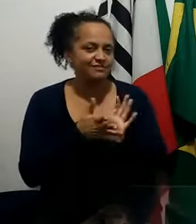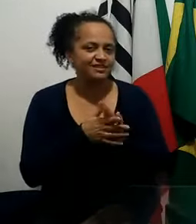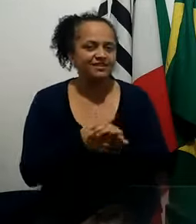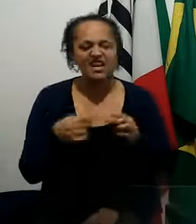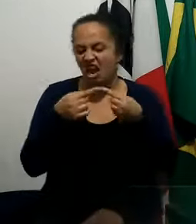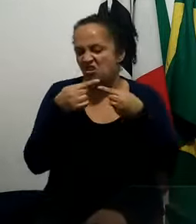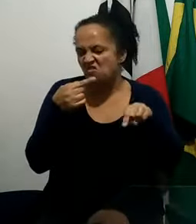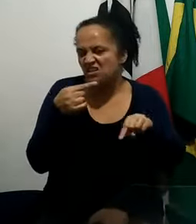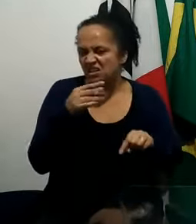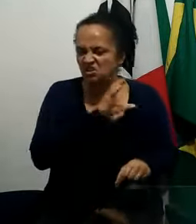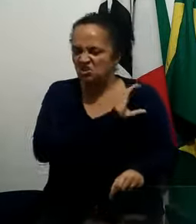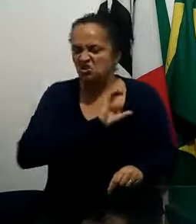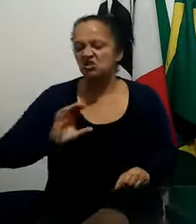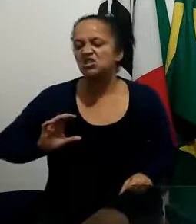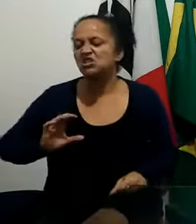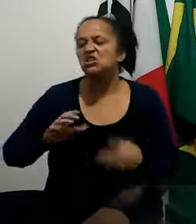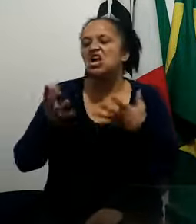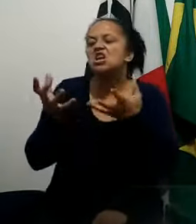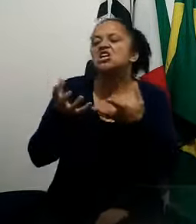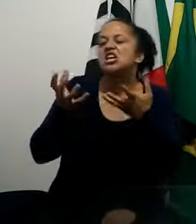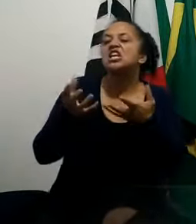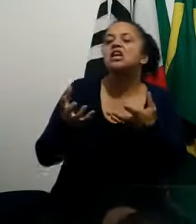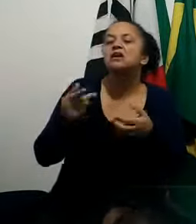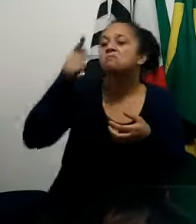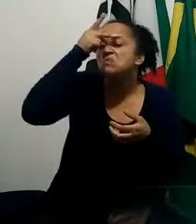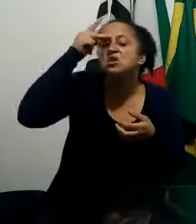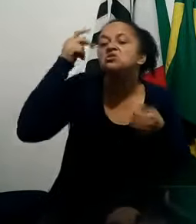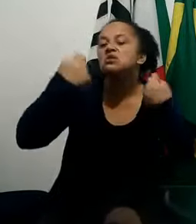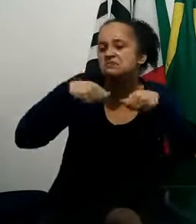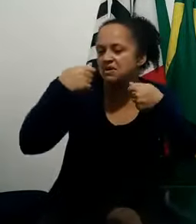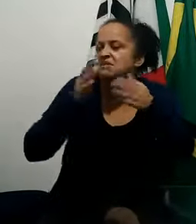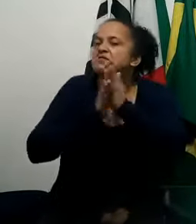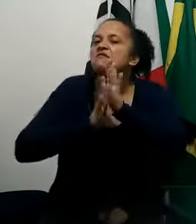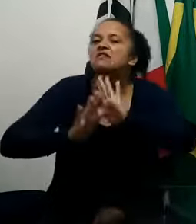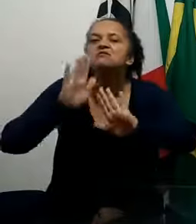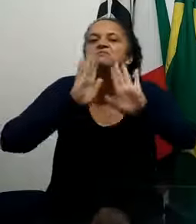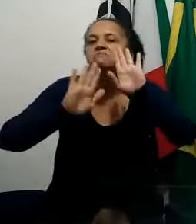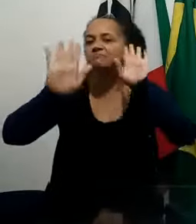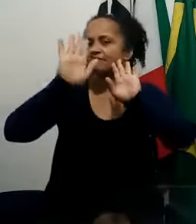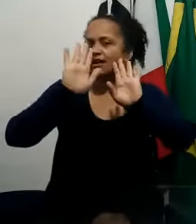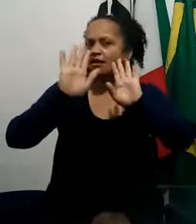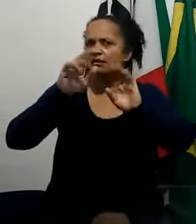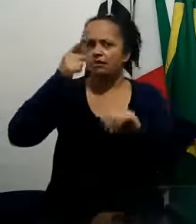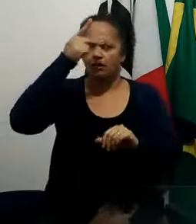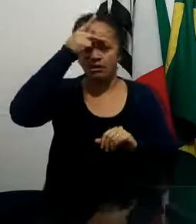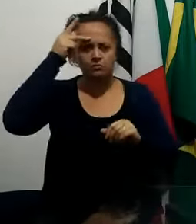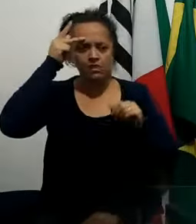seja adorado. É aí que os judeus vão se rebelar. Né? É aí que os judeus vão abrir os olhos e